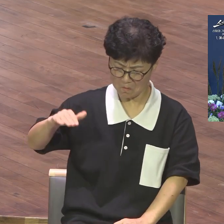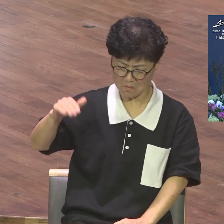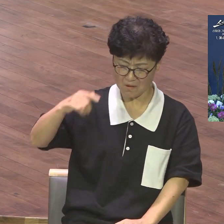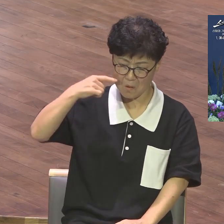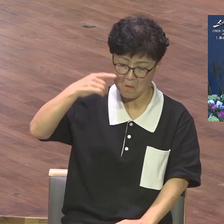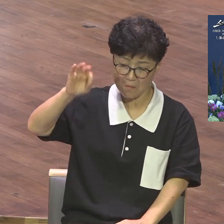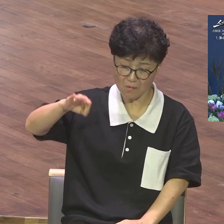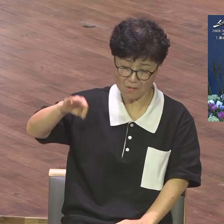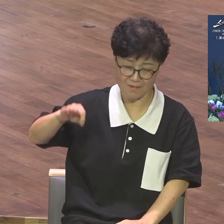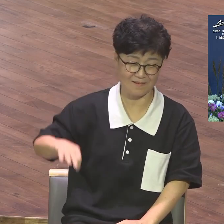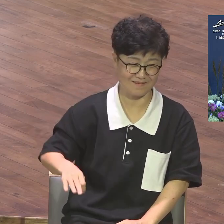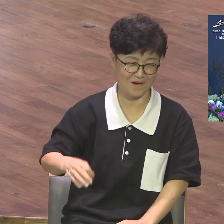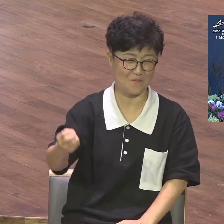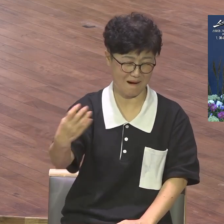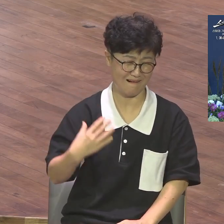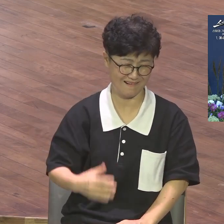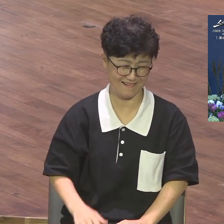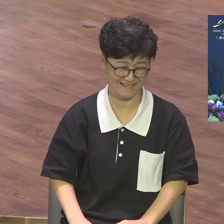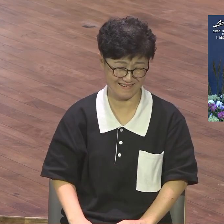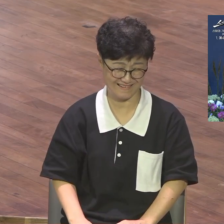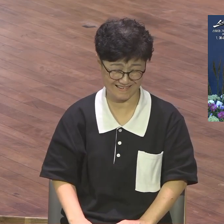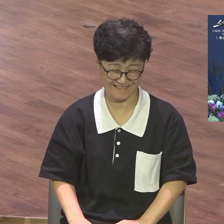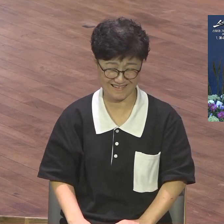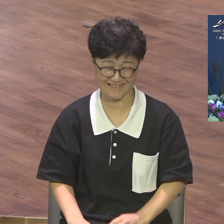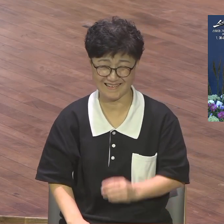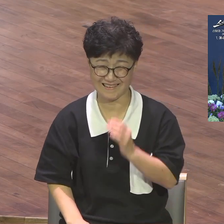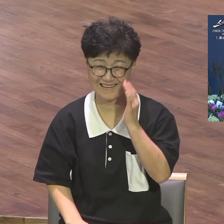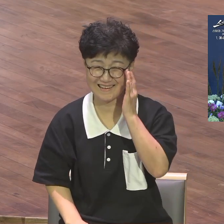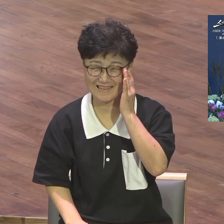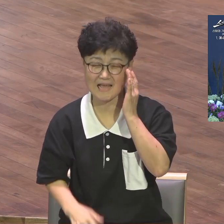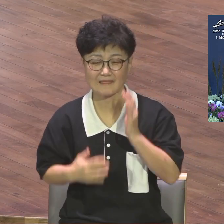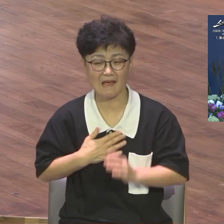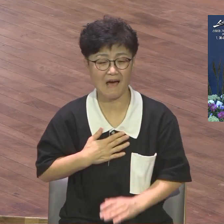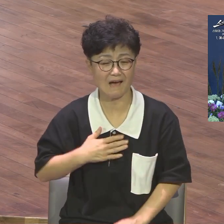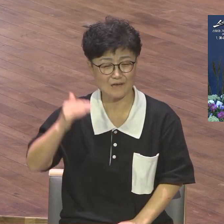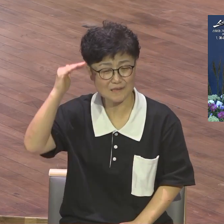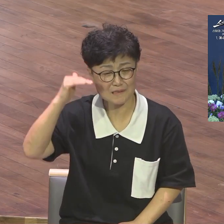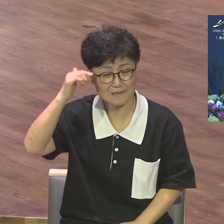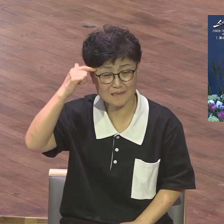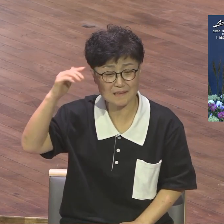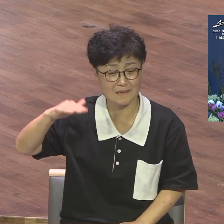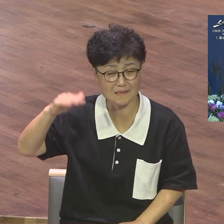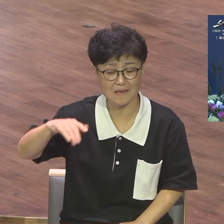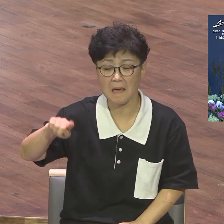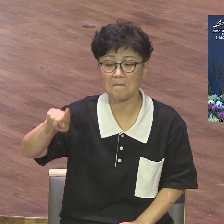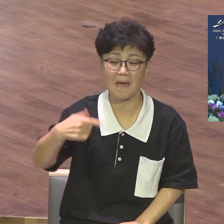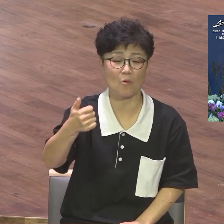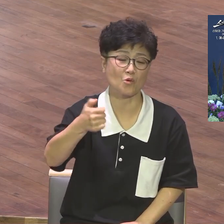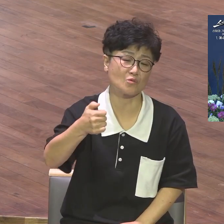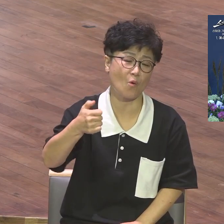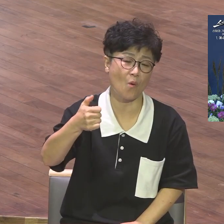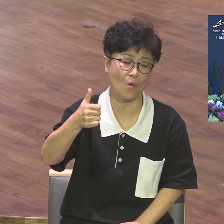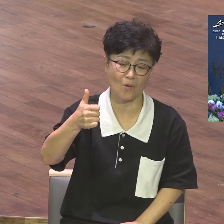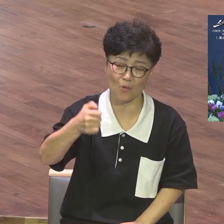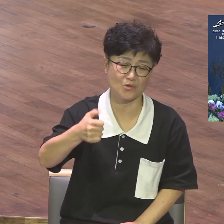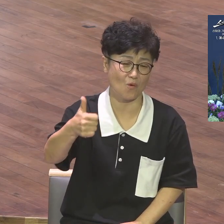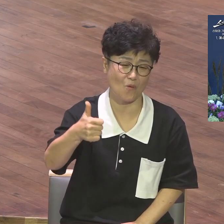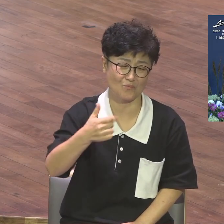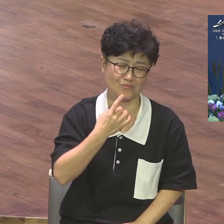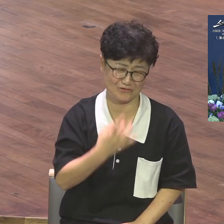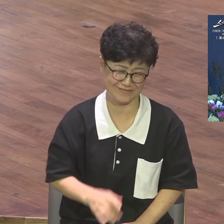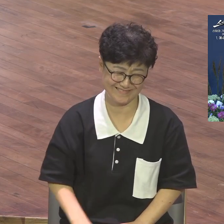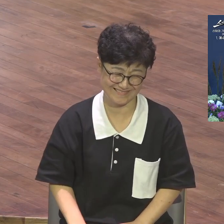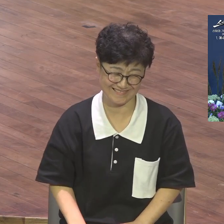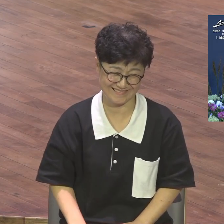있어요. 어떻게 하시겠어요? 어떻게 하시겠어요? 근데 저는 이제 자존감이 더 줄겠죠 뭐 앞으로 뭐 목사라고 키가 늘어날 것 같지는